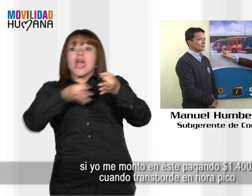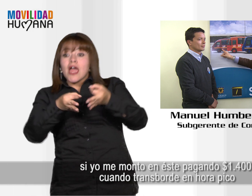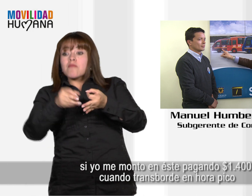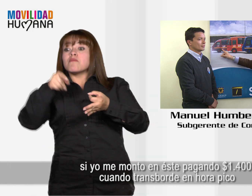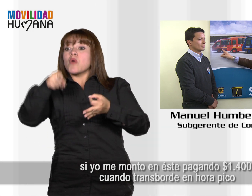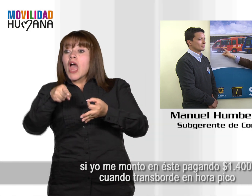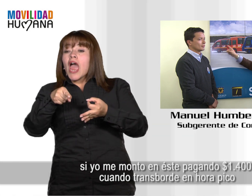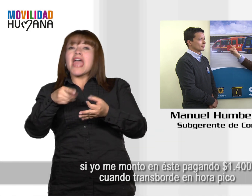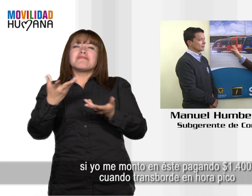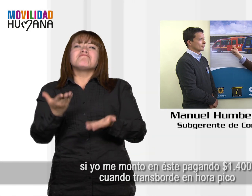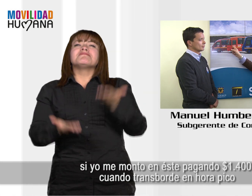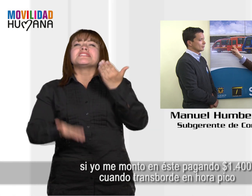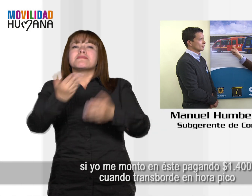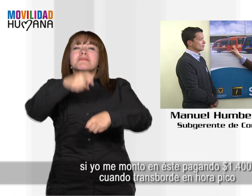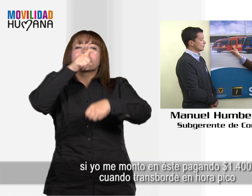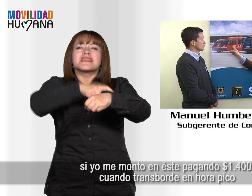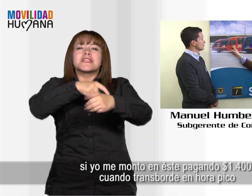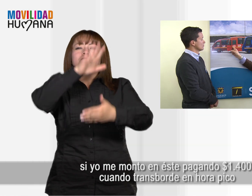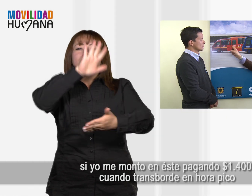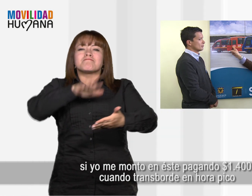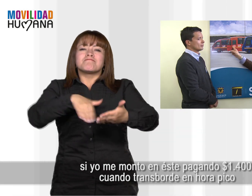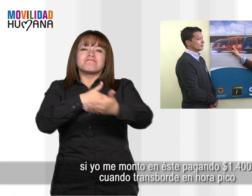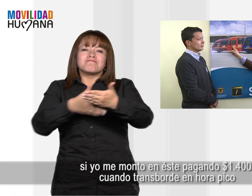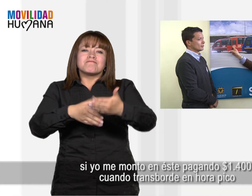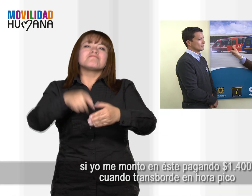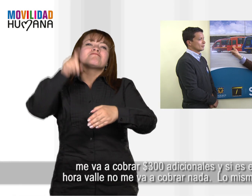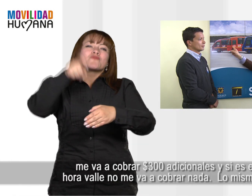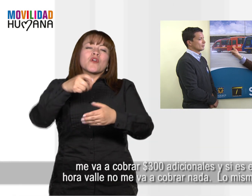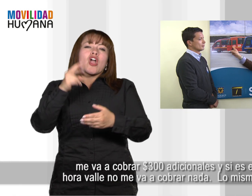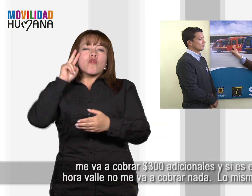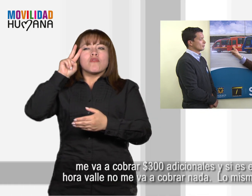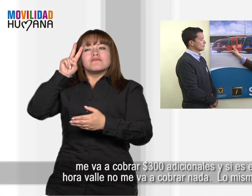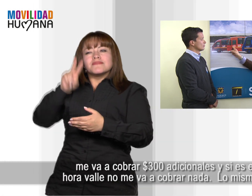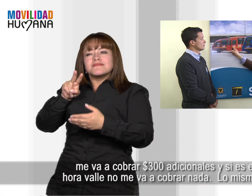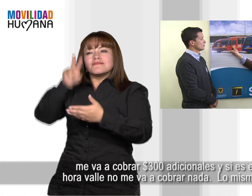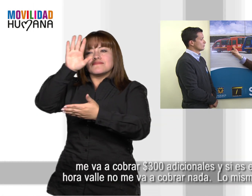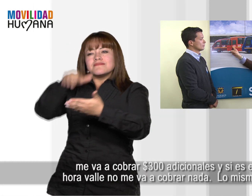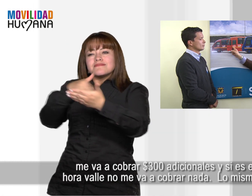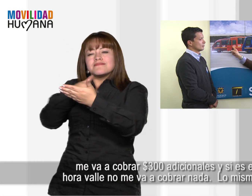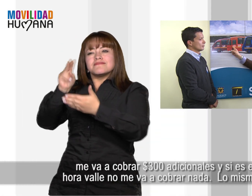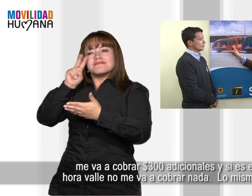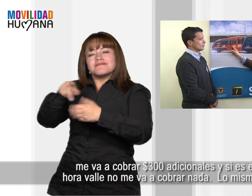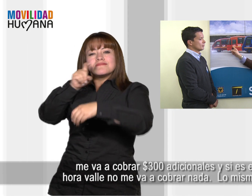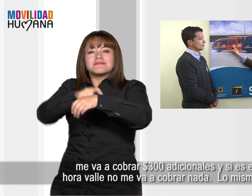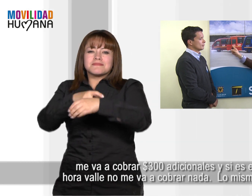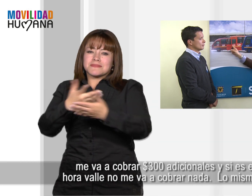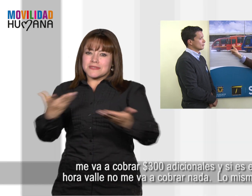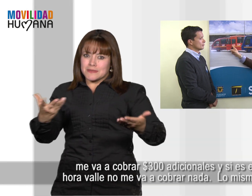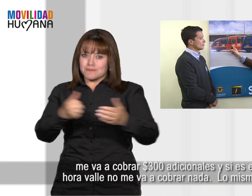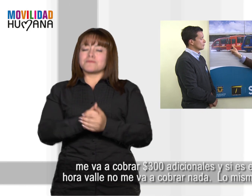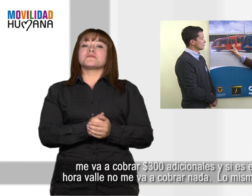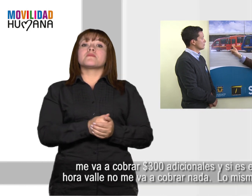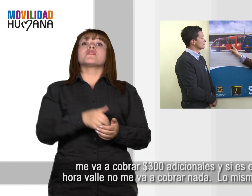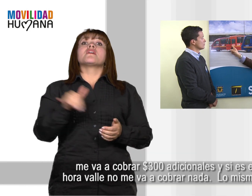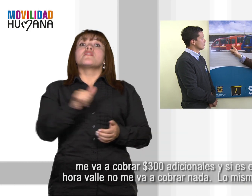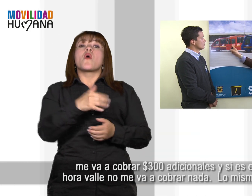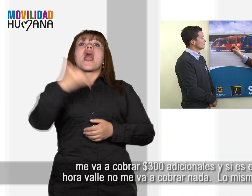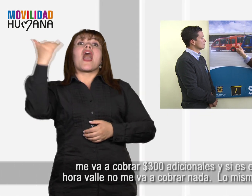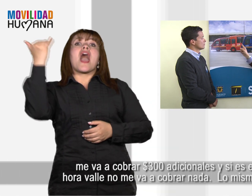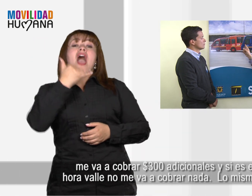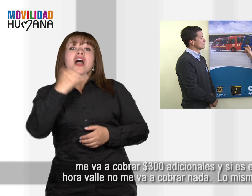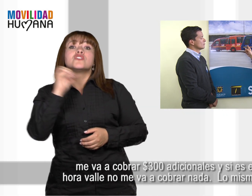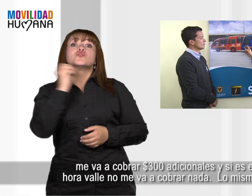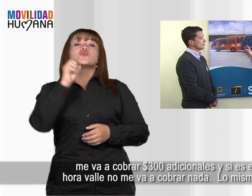.400 pesos, cuando transborde en este, si es en hora pico, me va a cobrar 300 adicionales, y si es en hora valle, no me va a cobrar